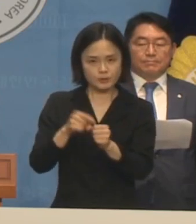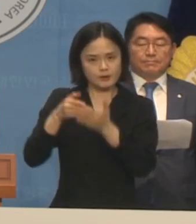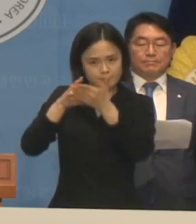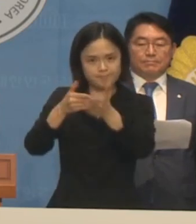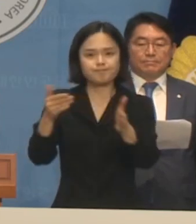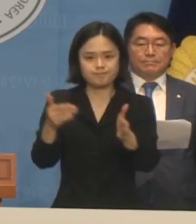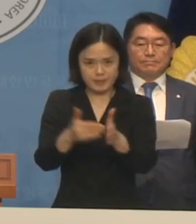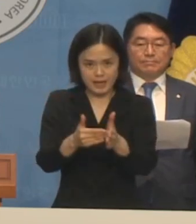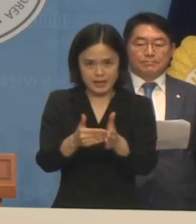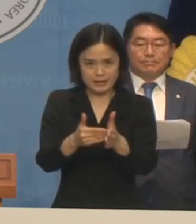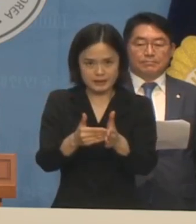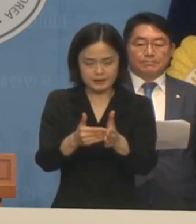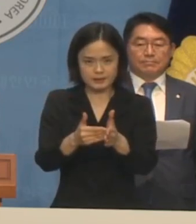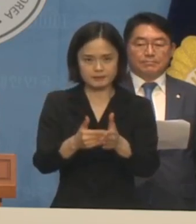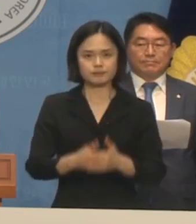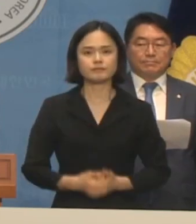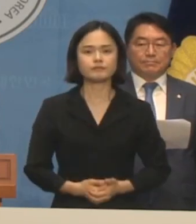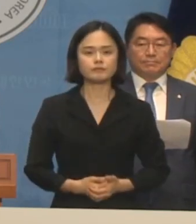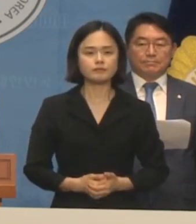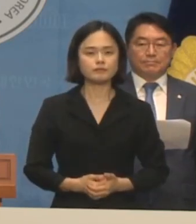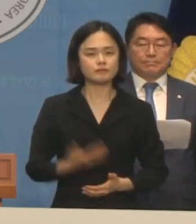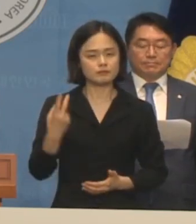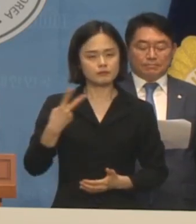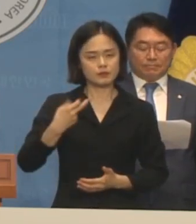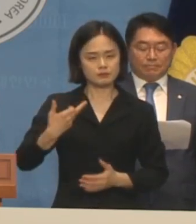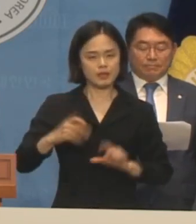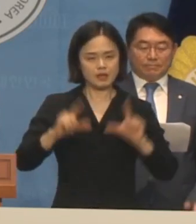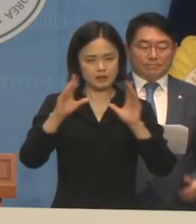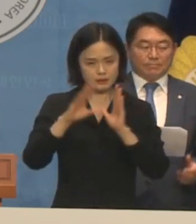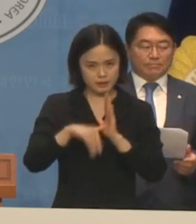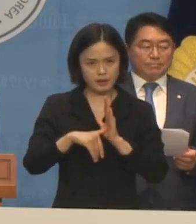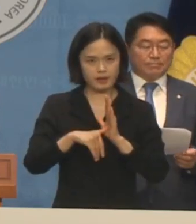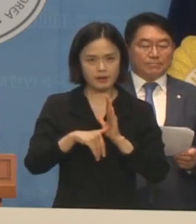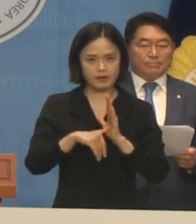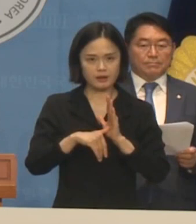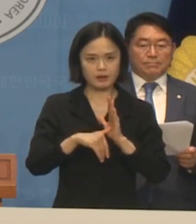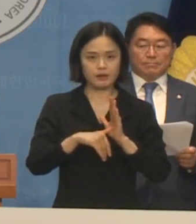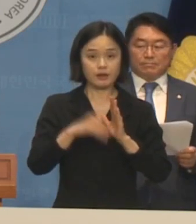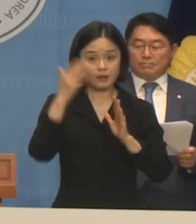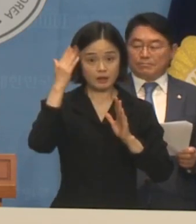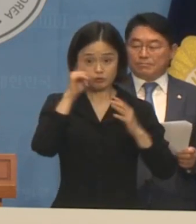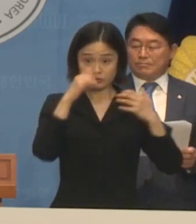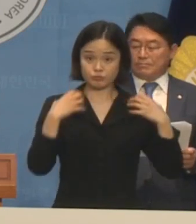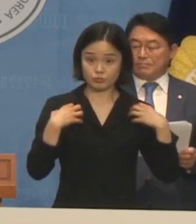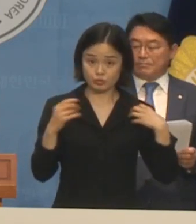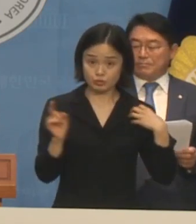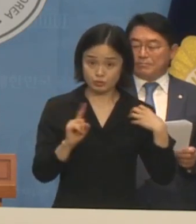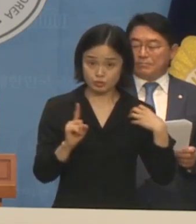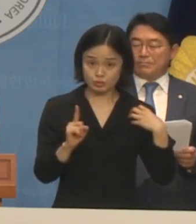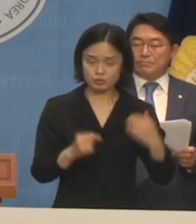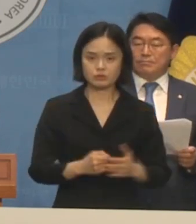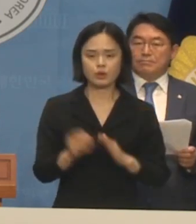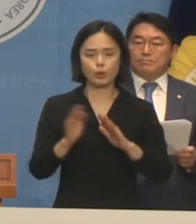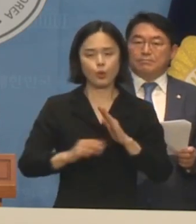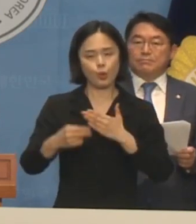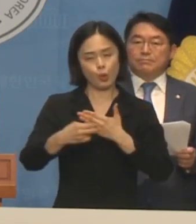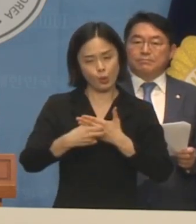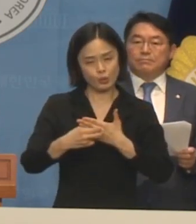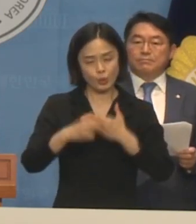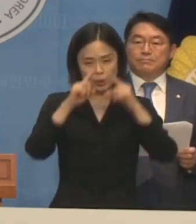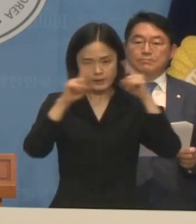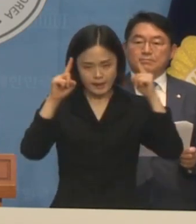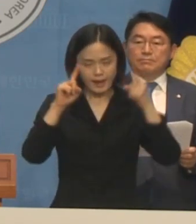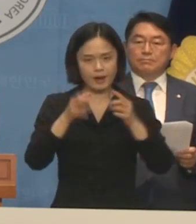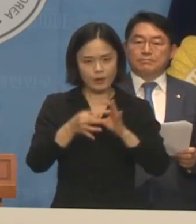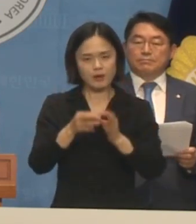당과 보건복지부는 국립공공의료대학 남원 설치를 결정했습니다. 21대 국회에서